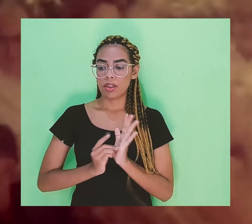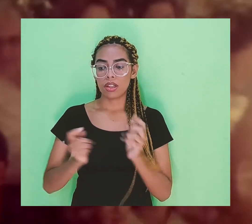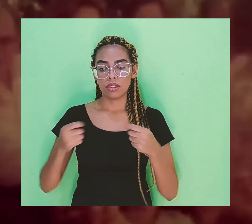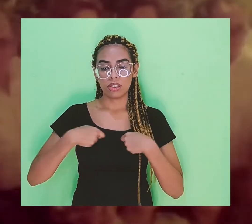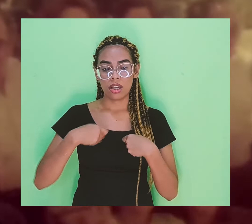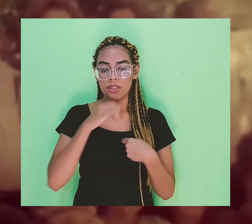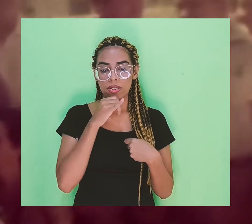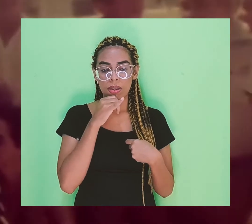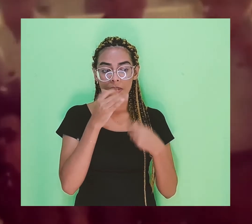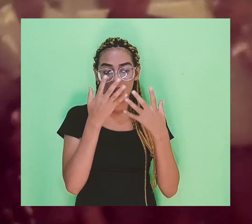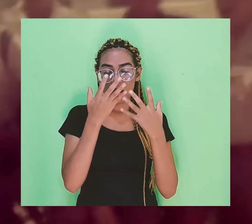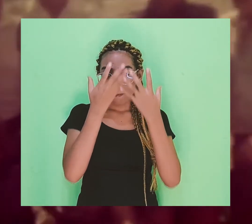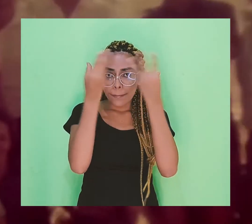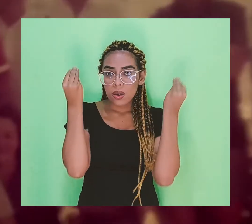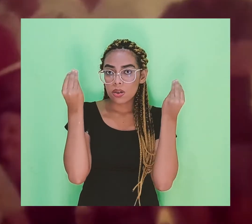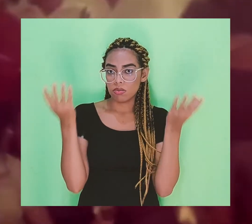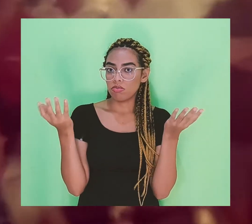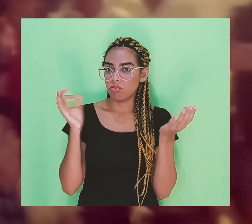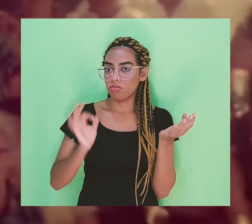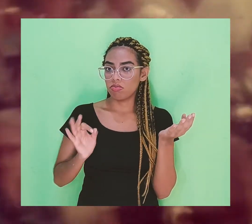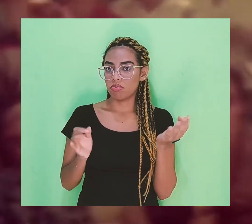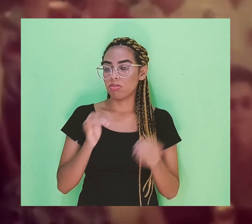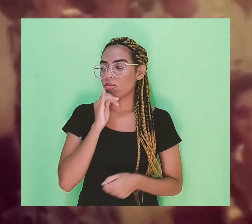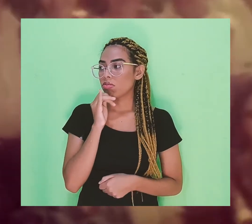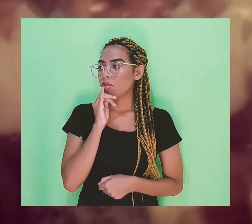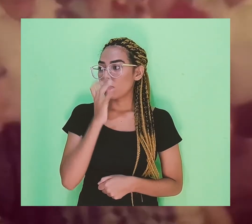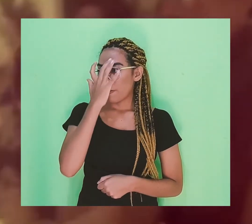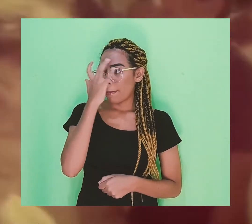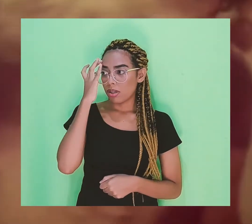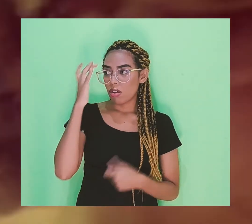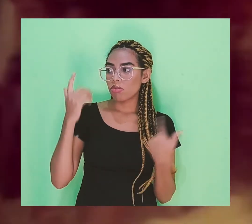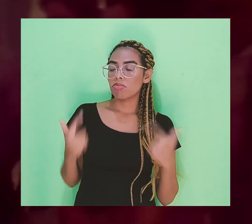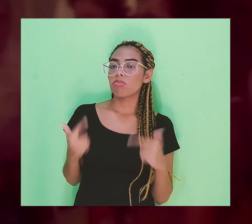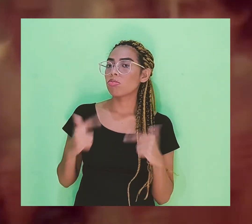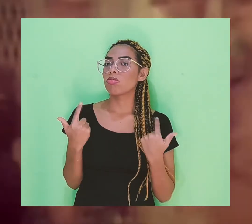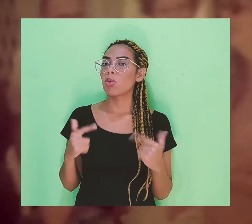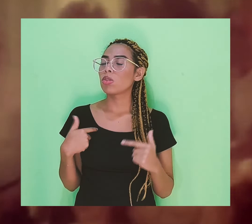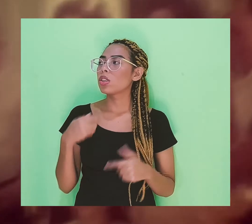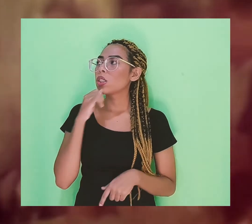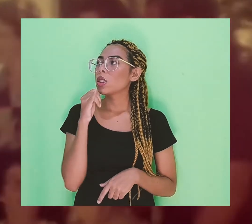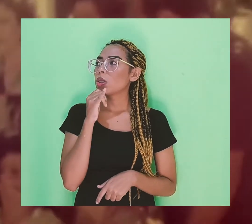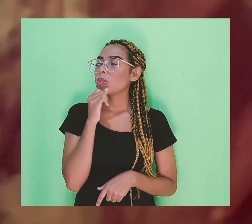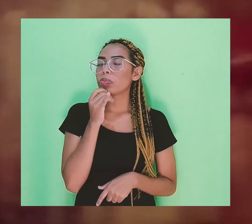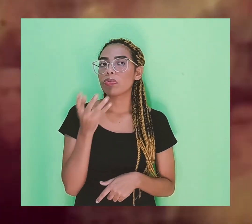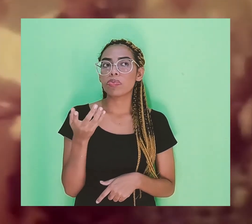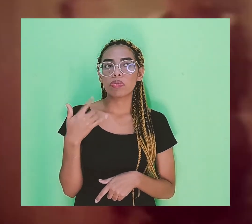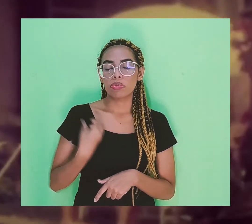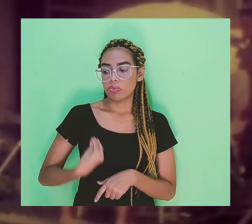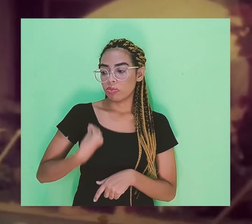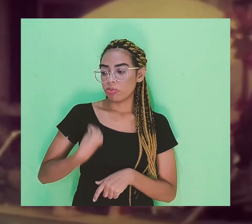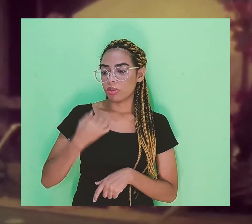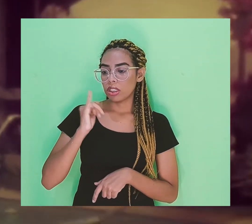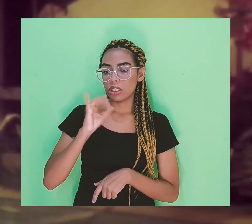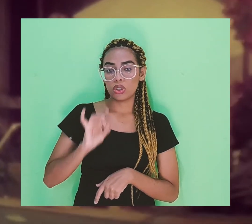comunidades, né, cara? Dessas pessoas, né? Aquela, tipo, é uma pessoa que não tem história. Talvez ela tenha